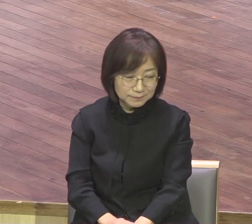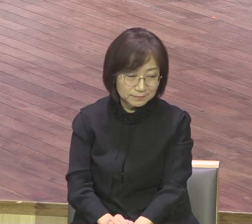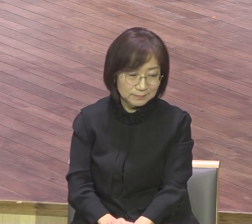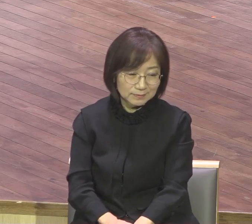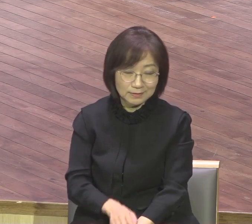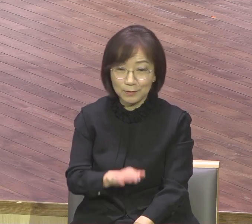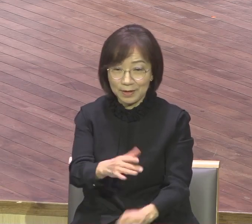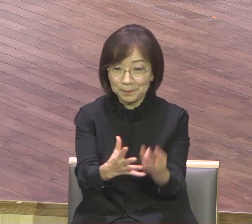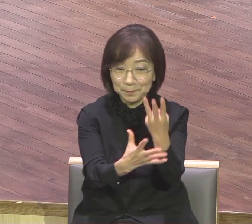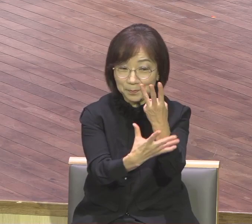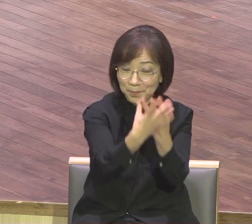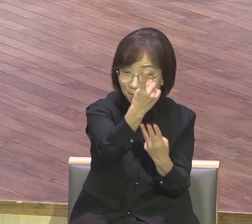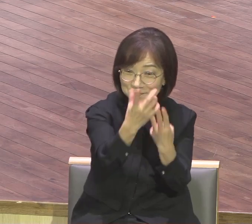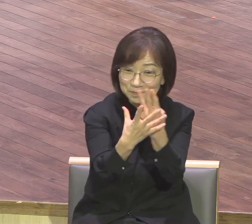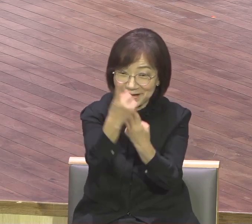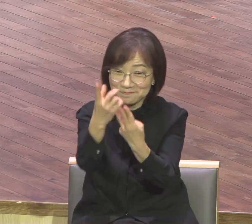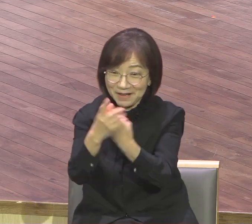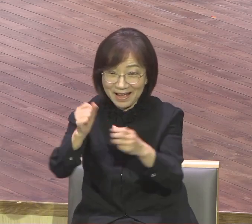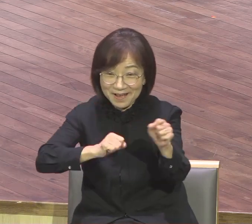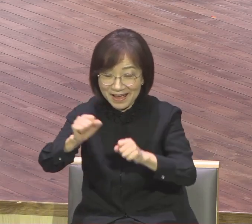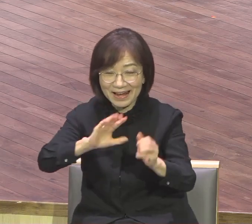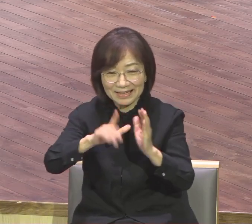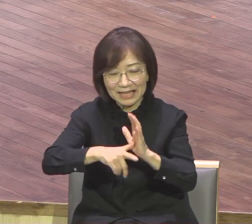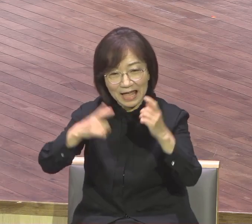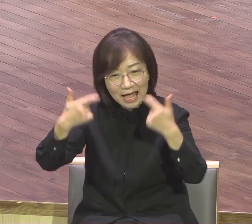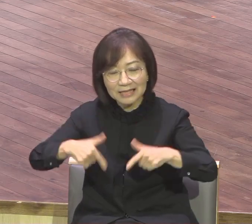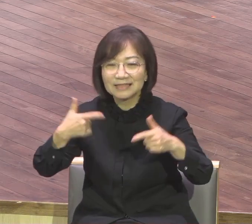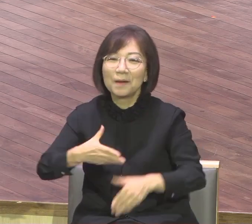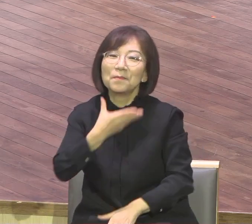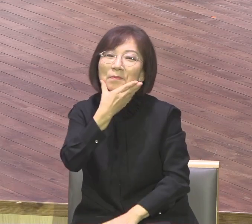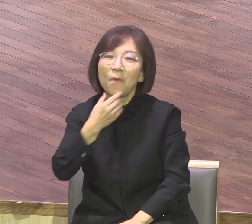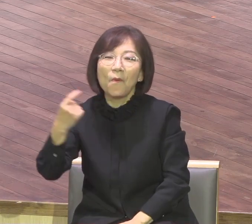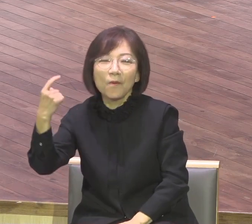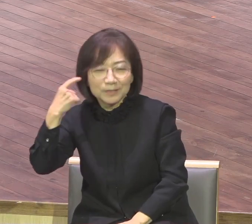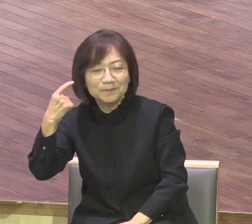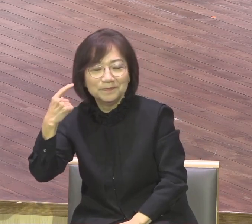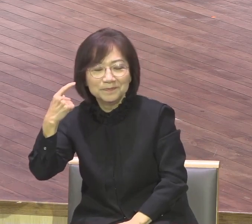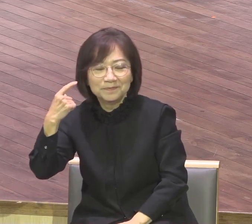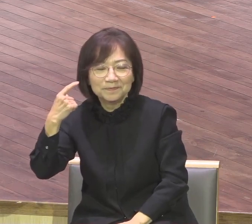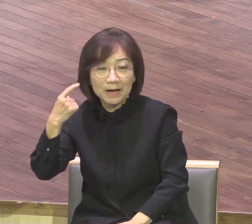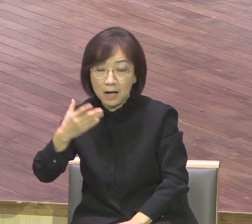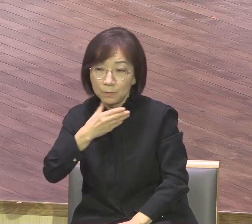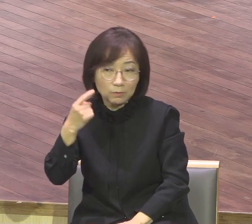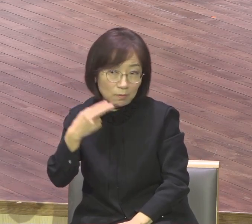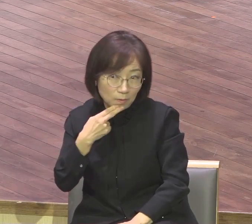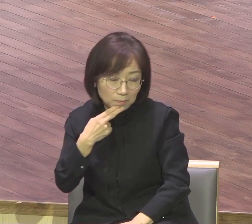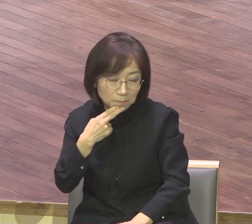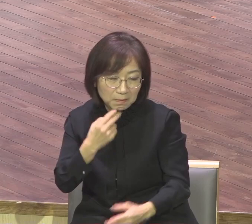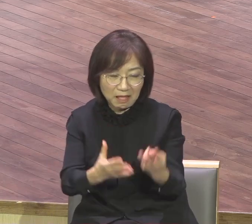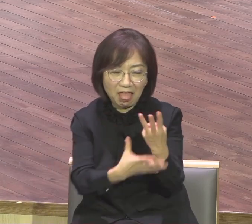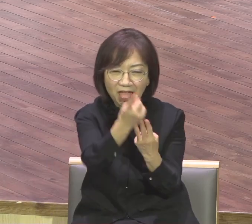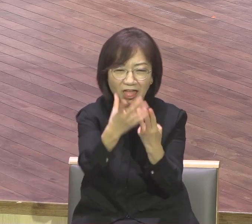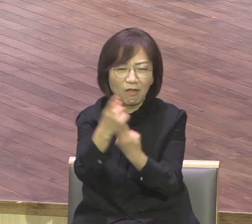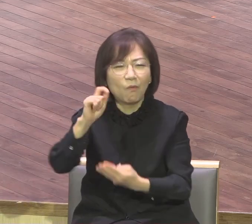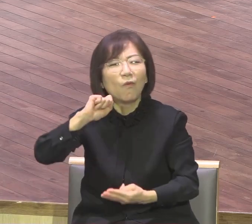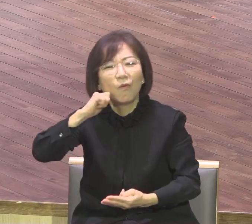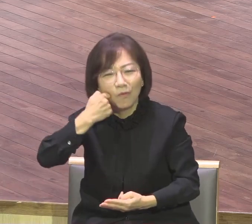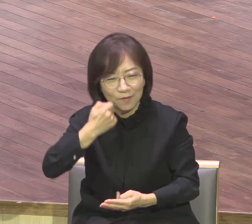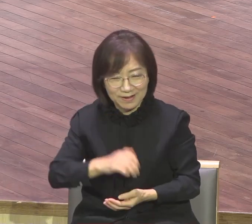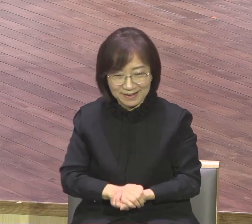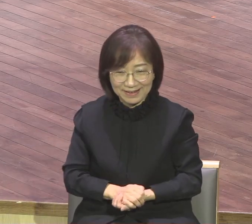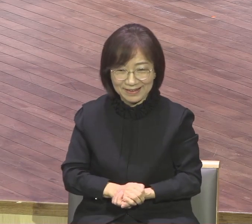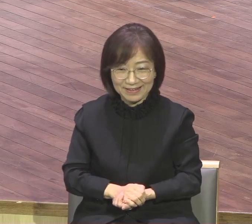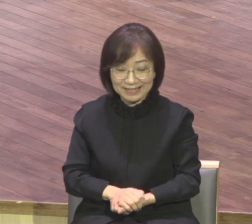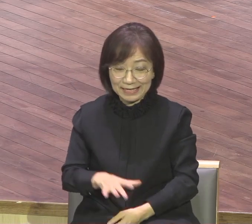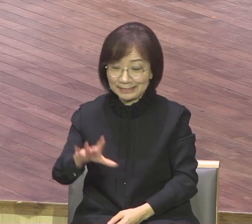바탕 아니고 이루어질 수 없는 거예요 지금. Por eso si no esto si no es el evangelio no podemos hacer estos tres movimientos que estamos 처음 하ciendo. 처음 오는 자가족이나